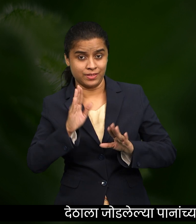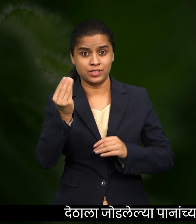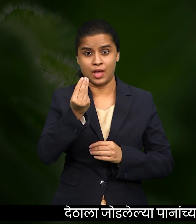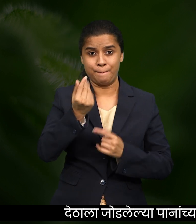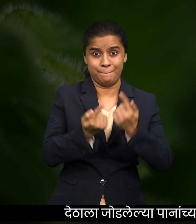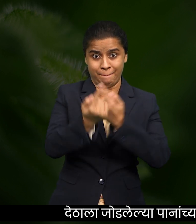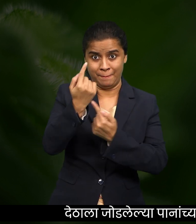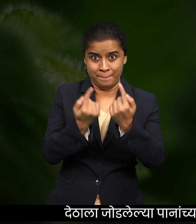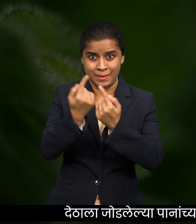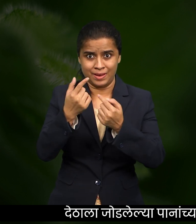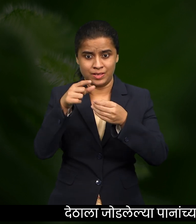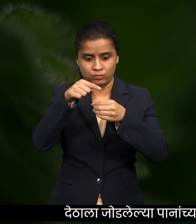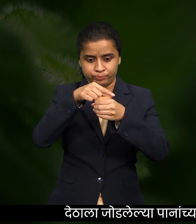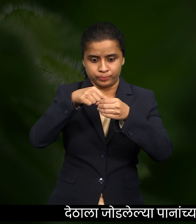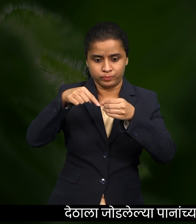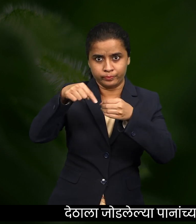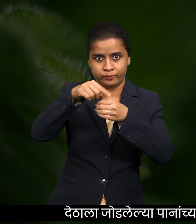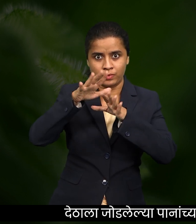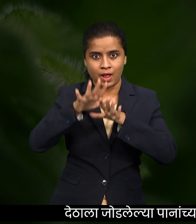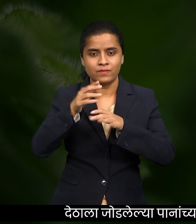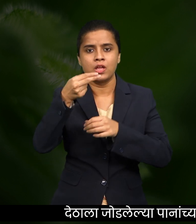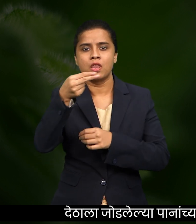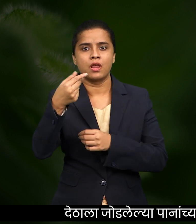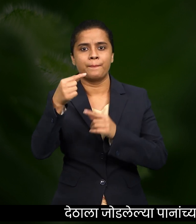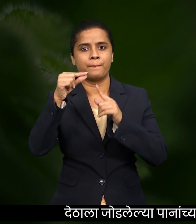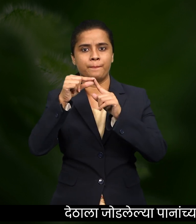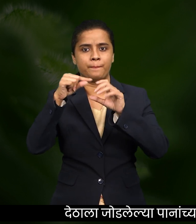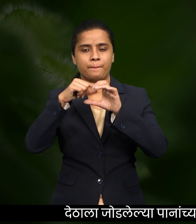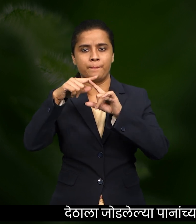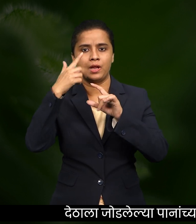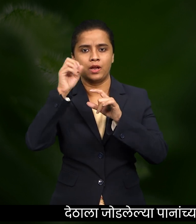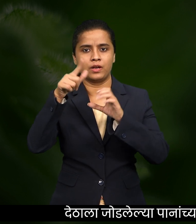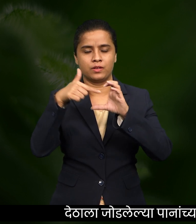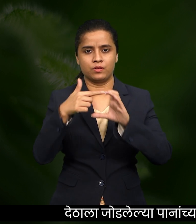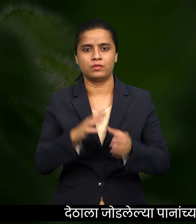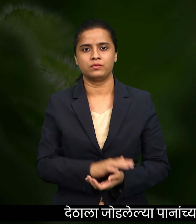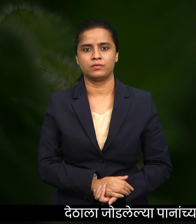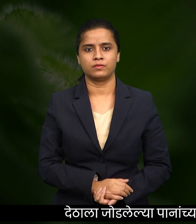जोडलेल्या पानांच्या भागाला पानांचा आधार म्हणतात.